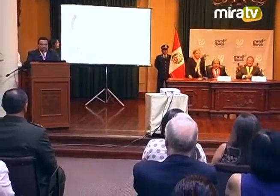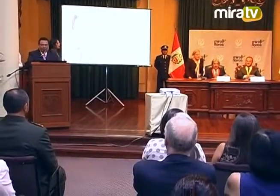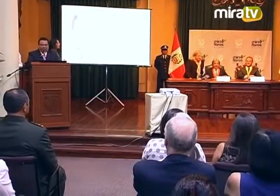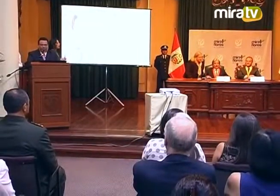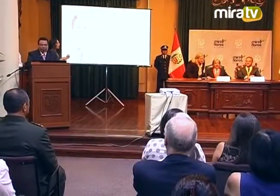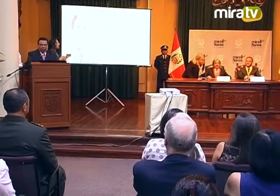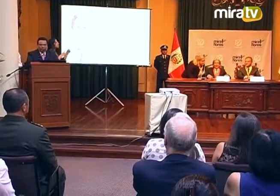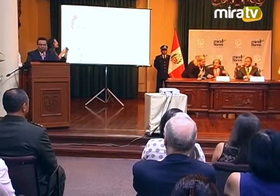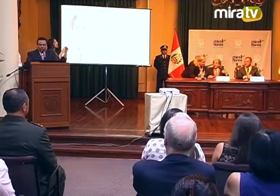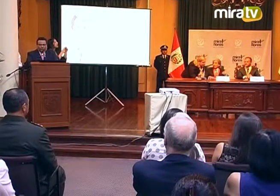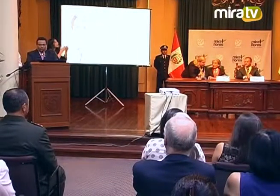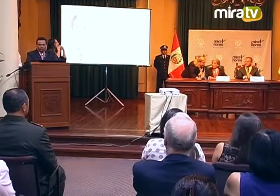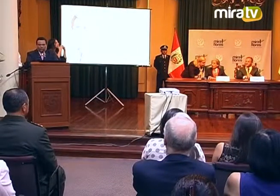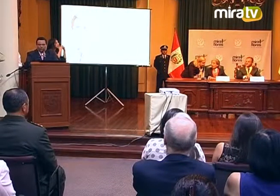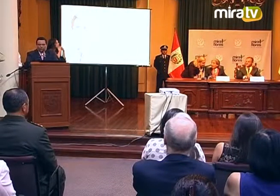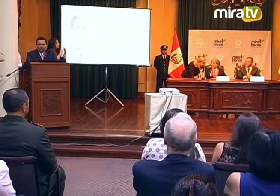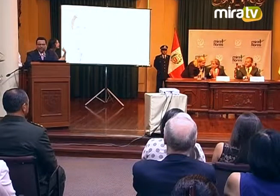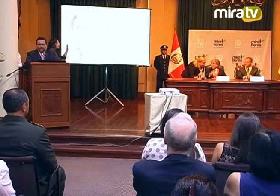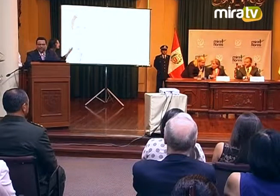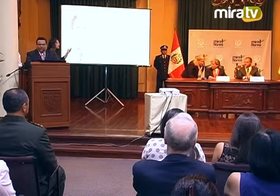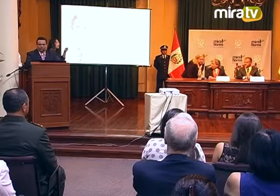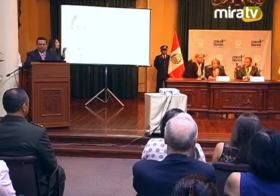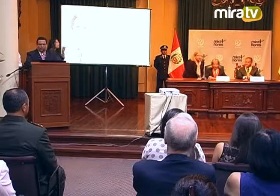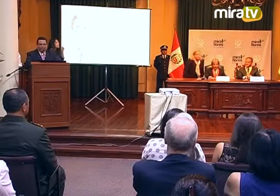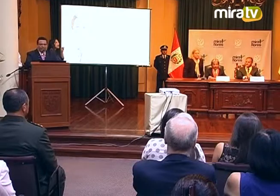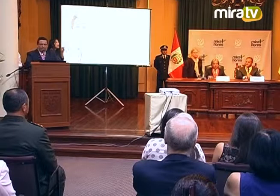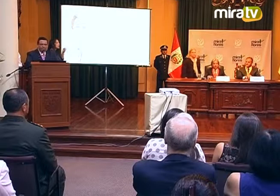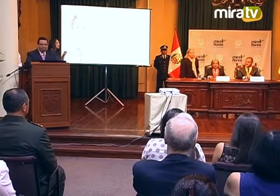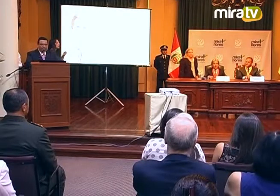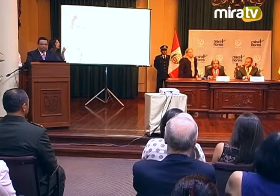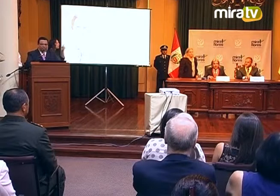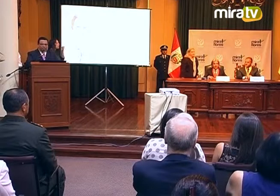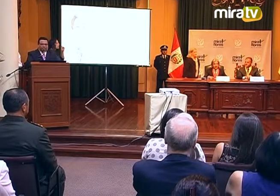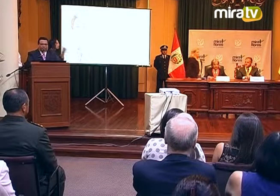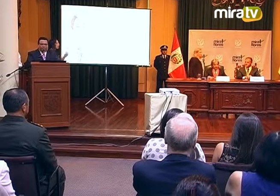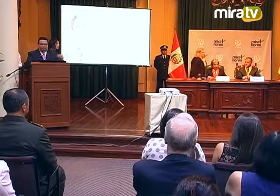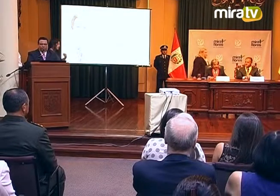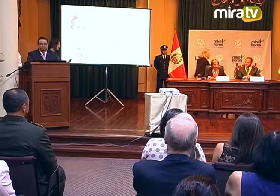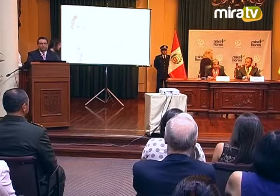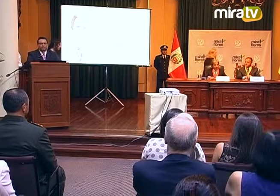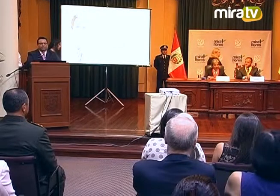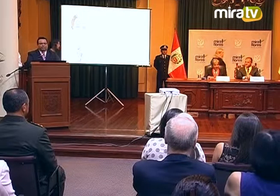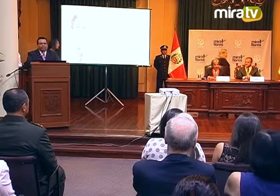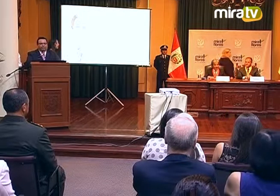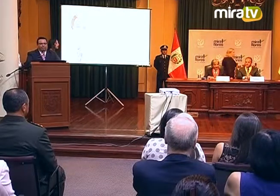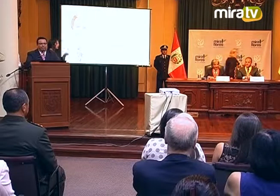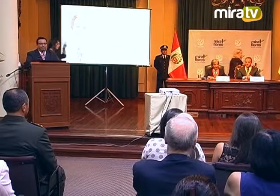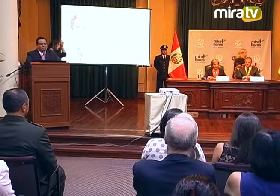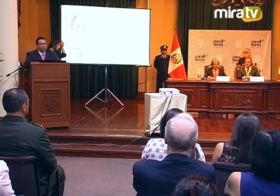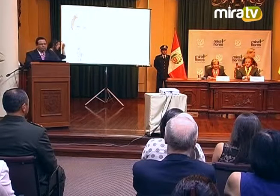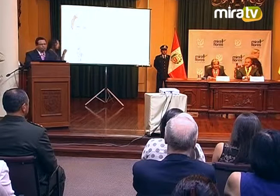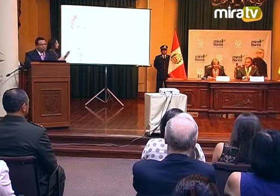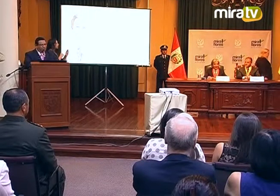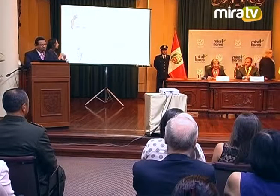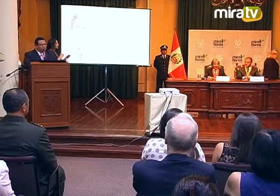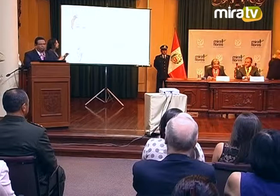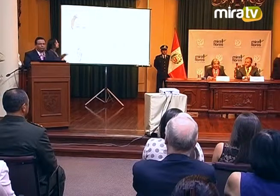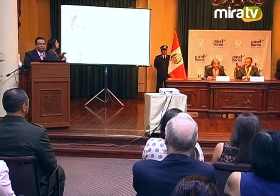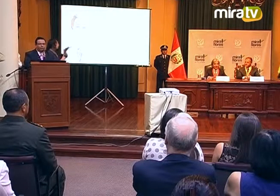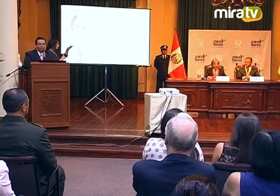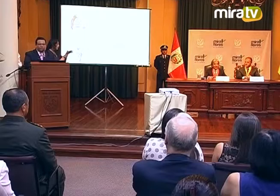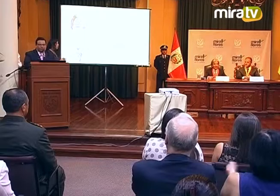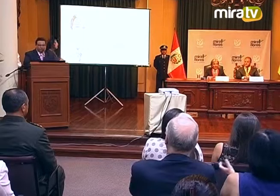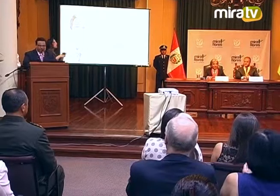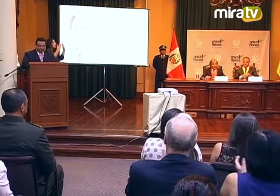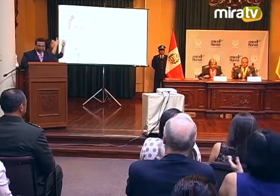Palabras de agradecimiento del señor Manuel Pulgar Vidal Otálora, ministro de Estado en el Despacho del Ambiente. Lo recibimos con